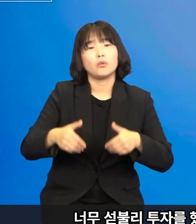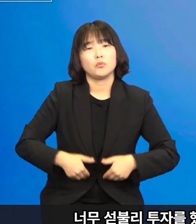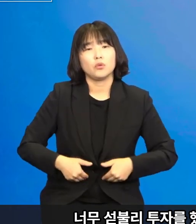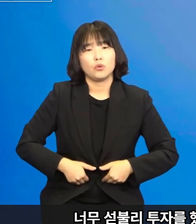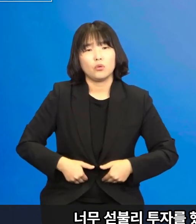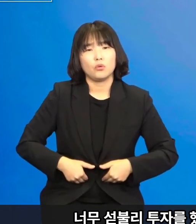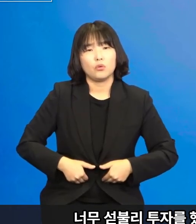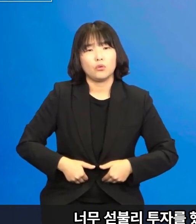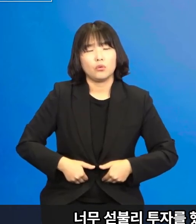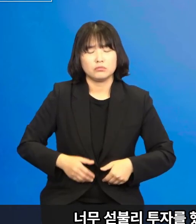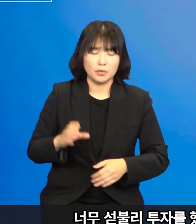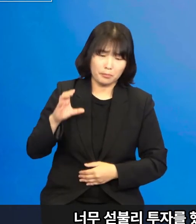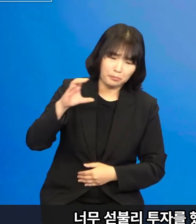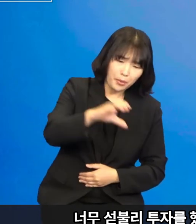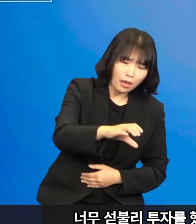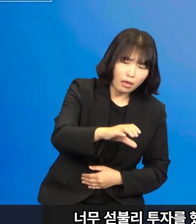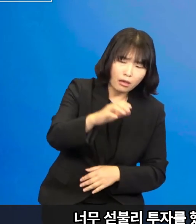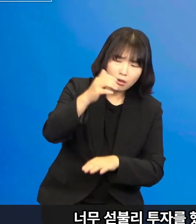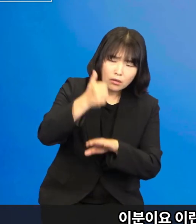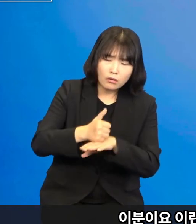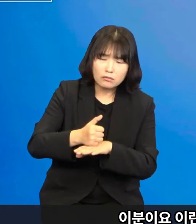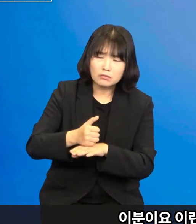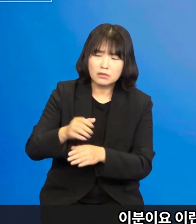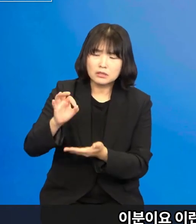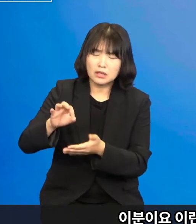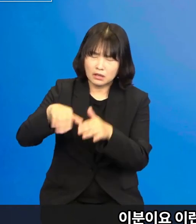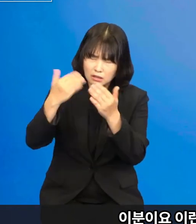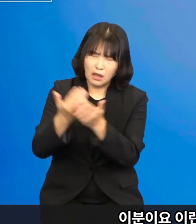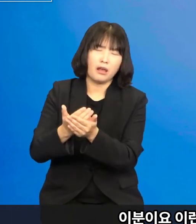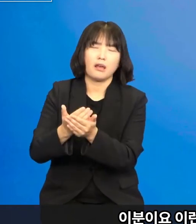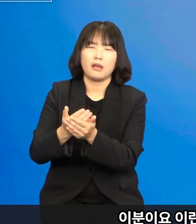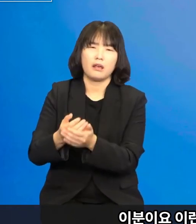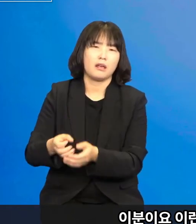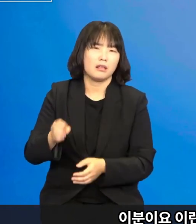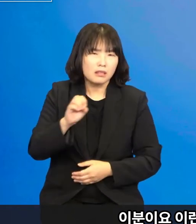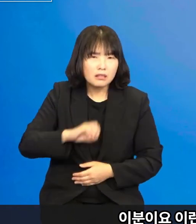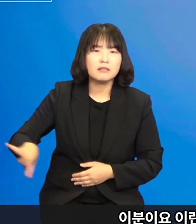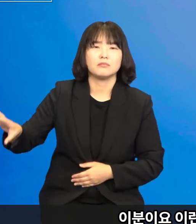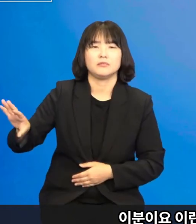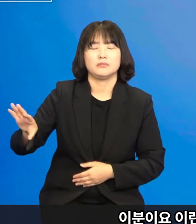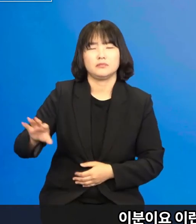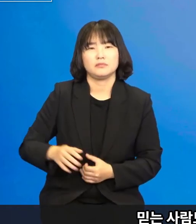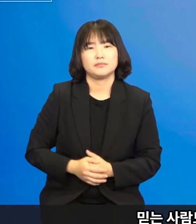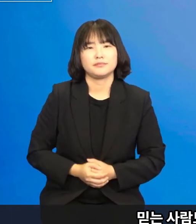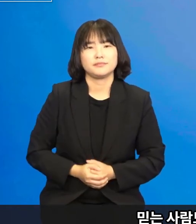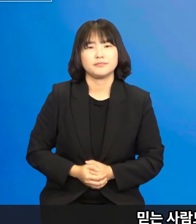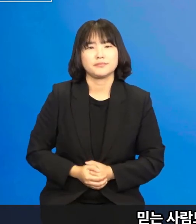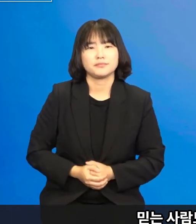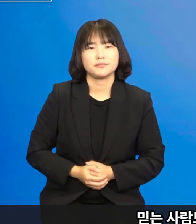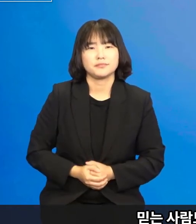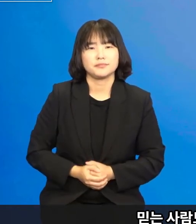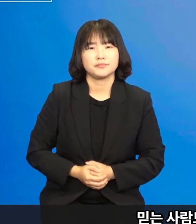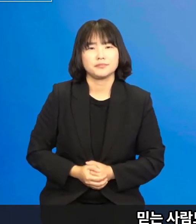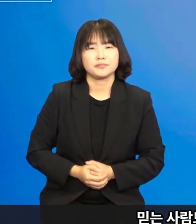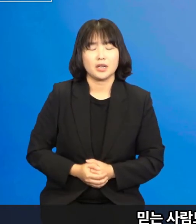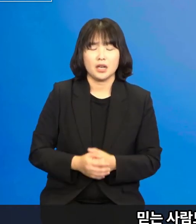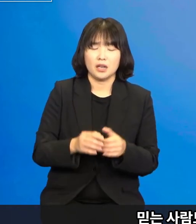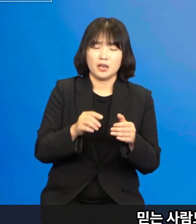했다가 재산을 다 잃어버렸어요. 이분이요, 이런 얘기를 하시더라고요. 믿는